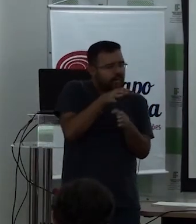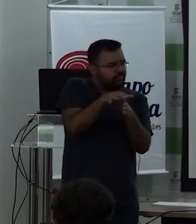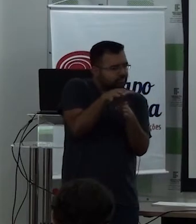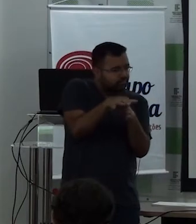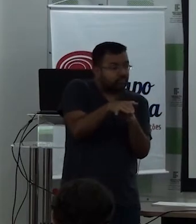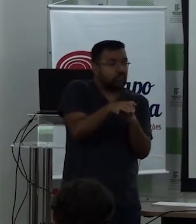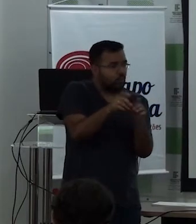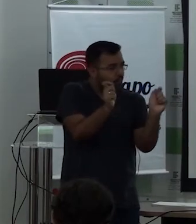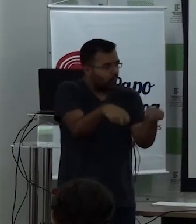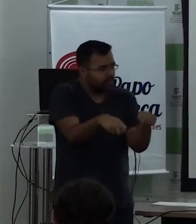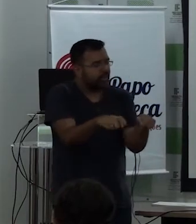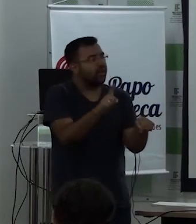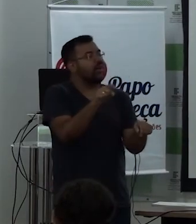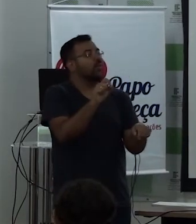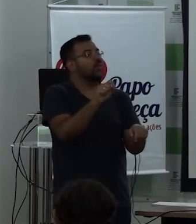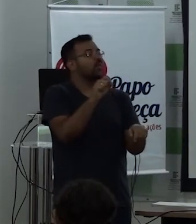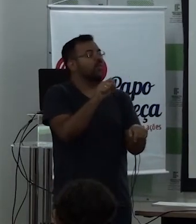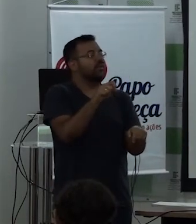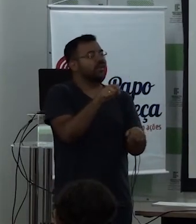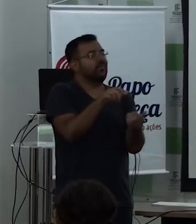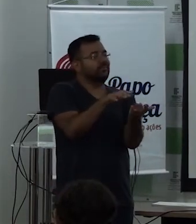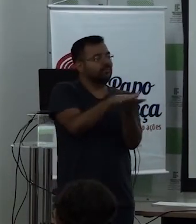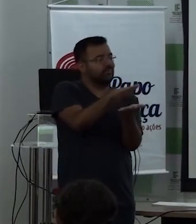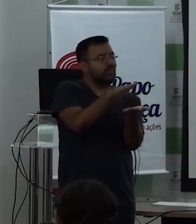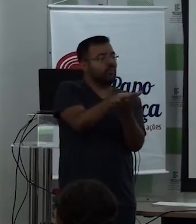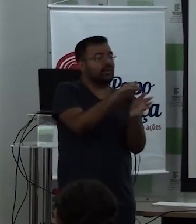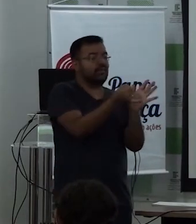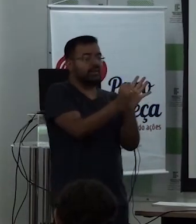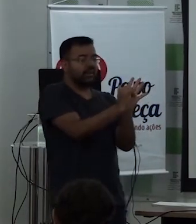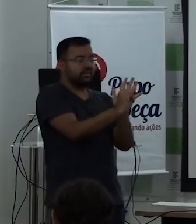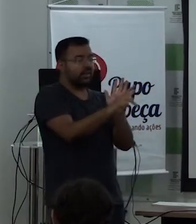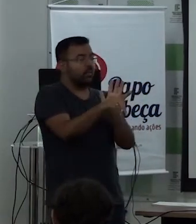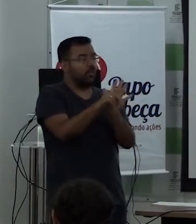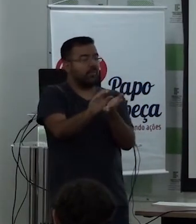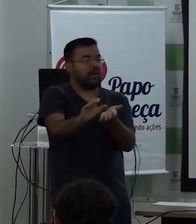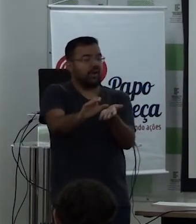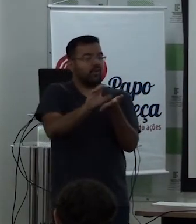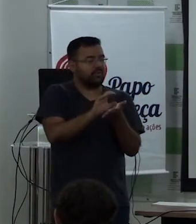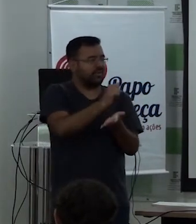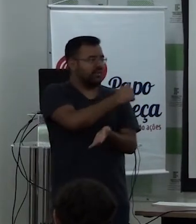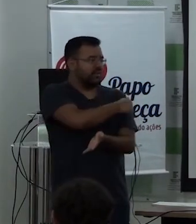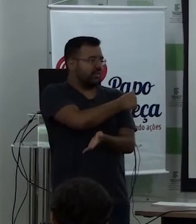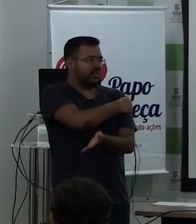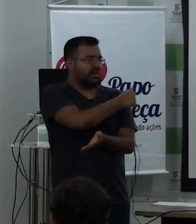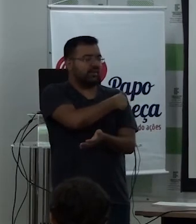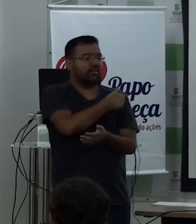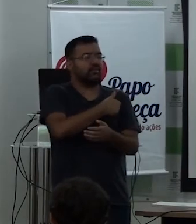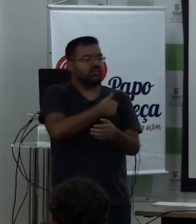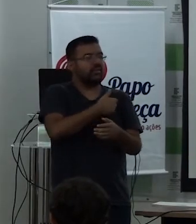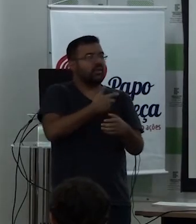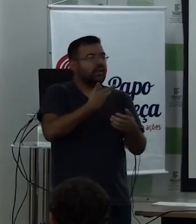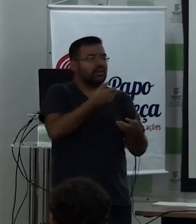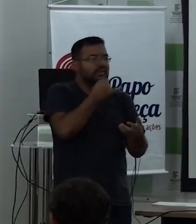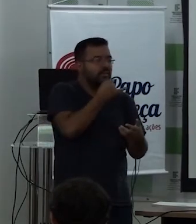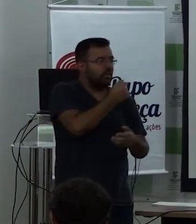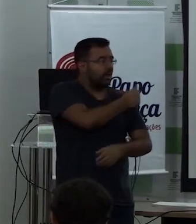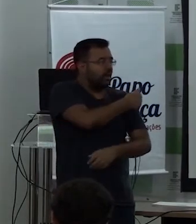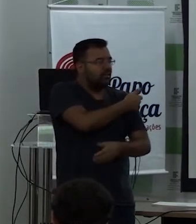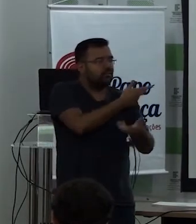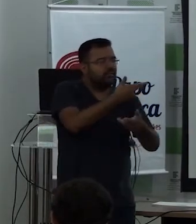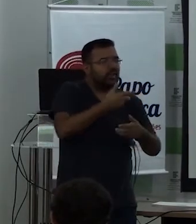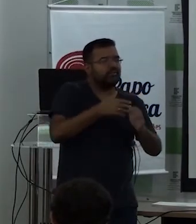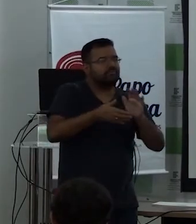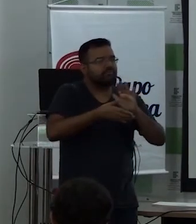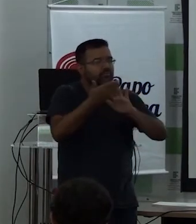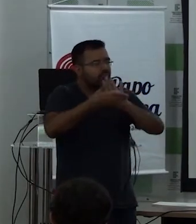foi o lançamento de edital de auxílio à participação de alunos em eventos científicos. Então, aqui nós